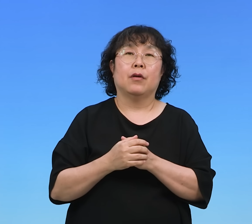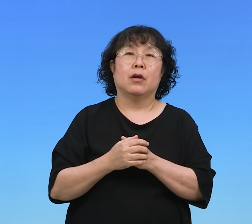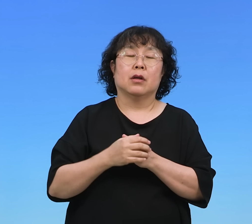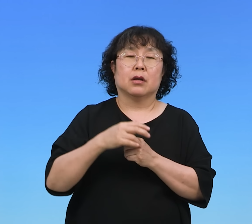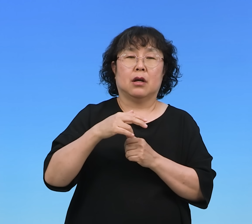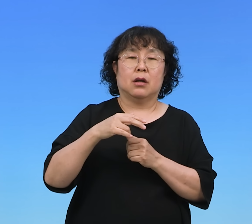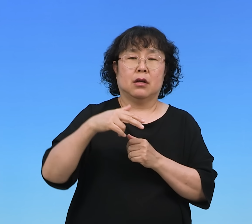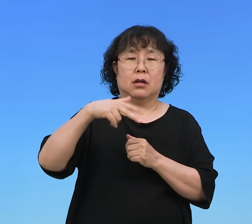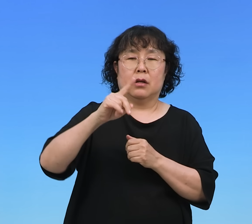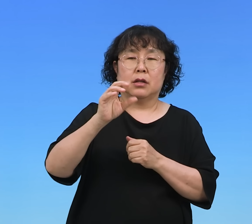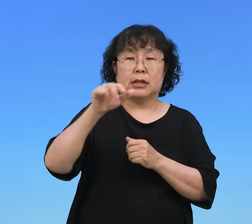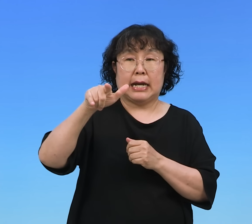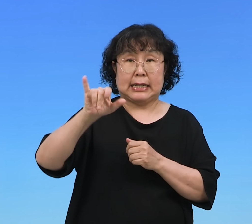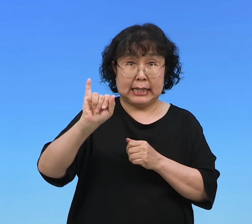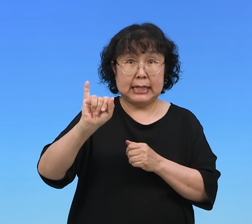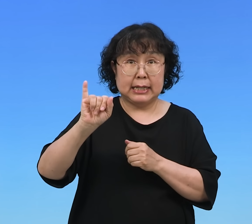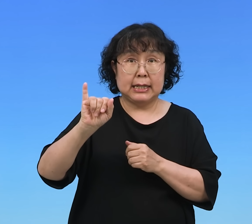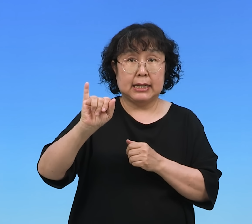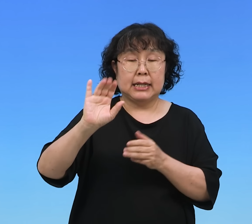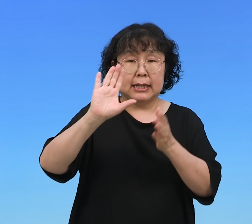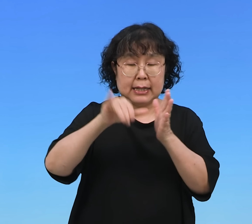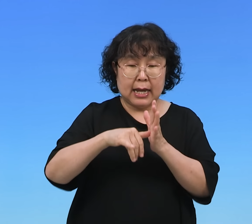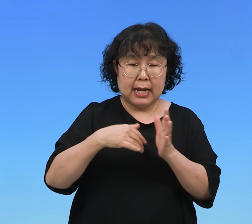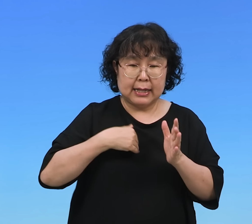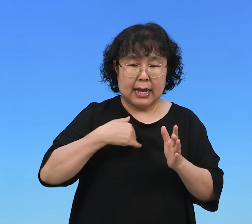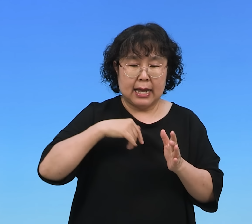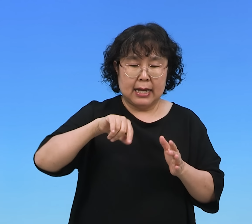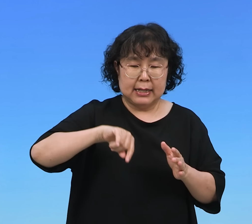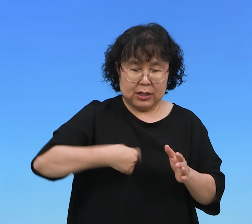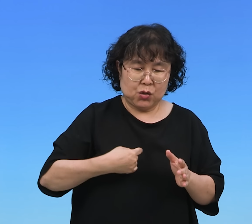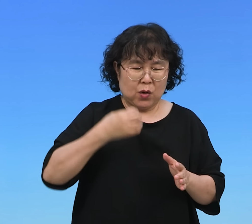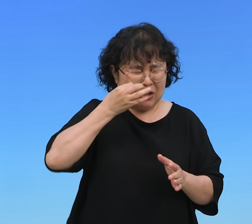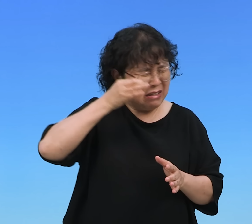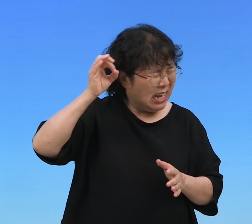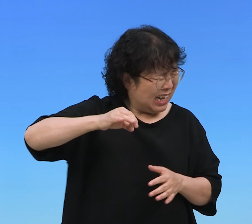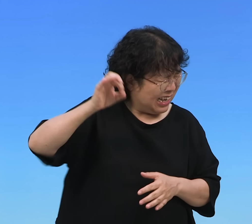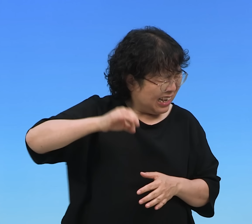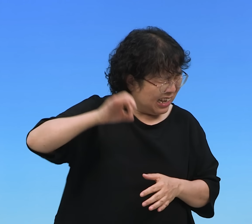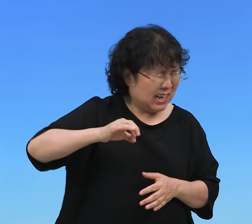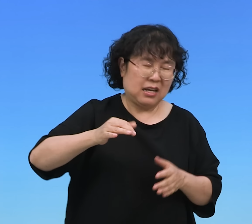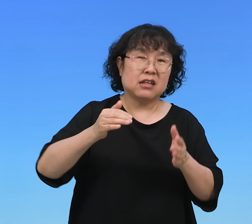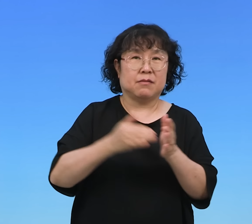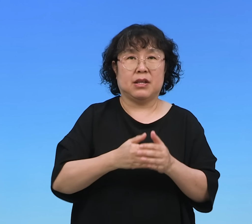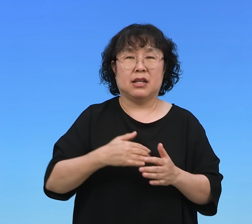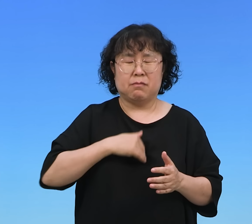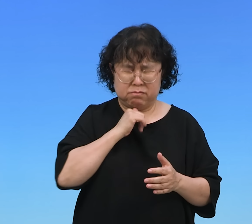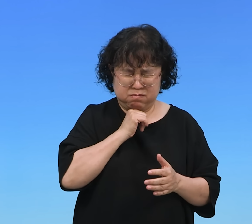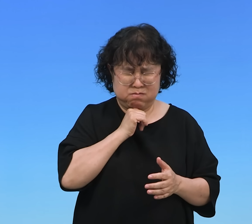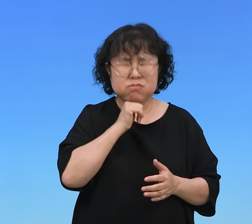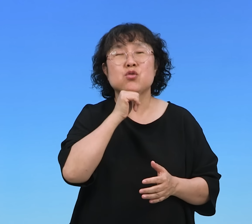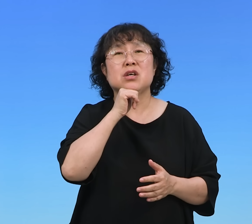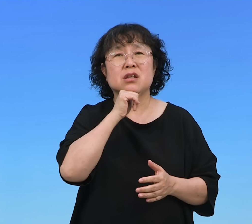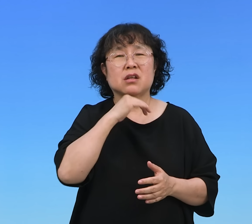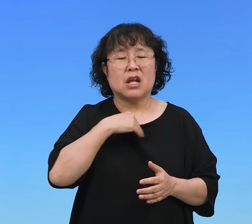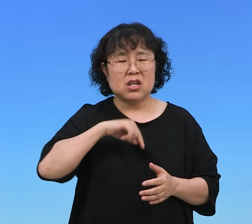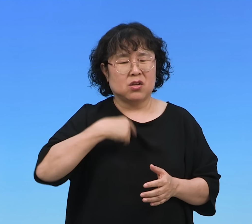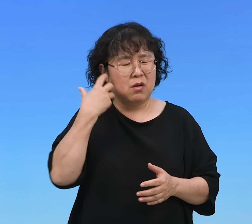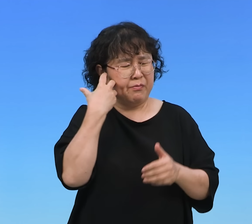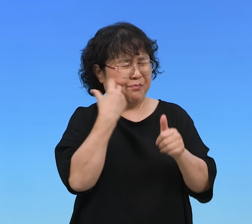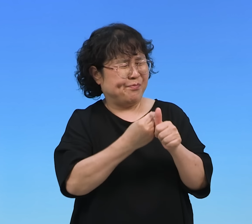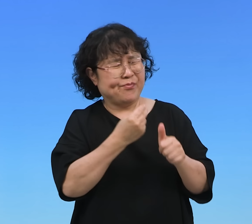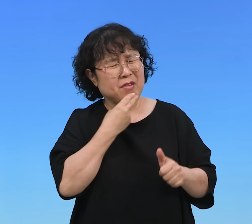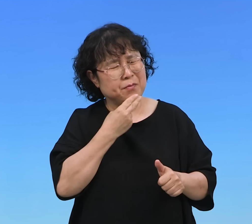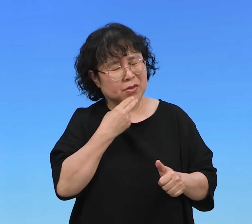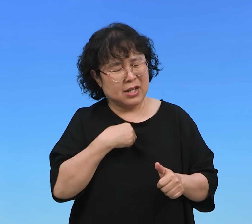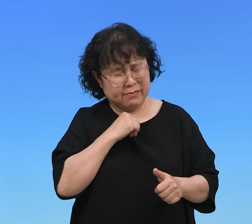장기판으로 치면 졸 같은 인생이었습니다. 제 스스로 인식하기에. 그래서 제 스스로가 매력이 하나도